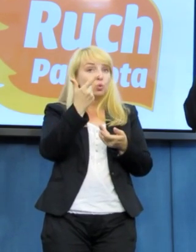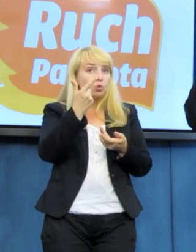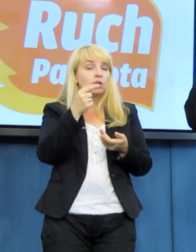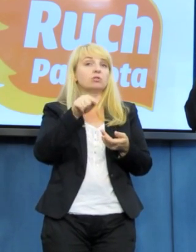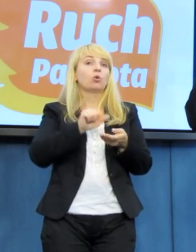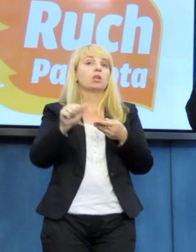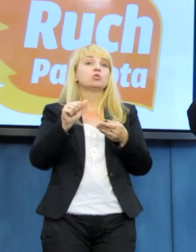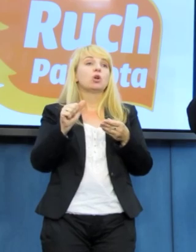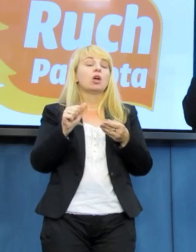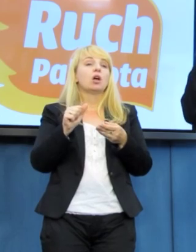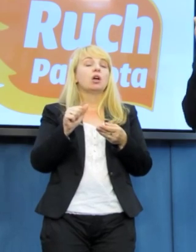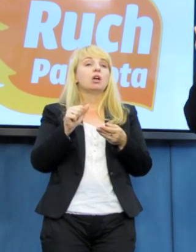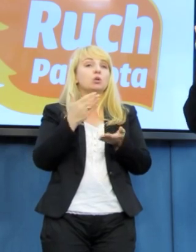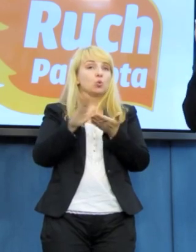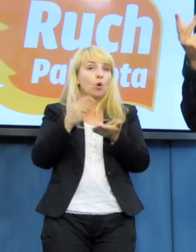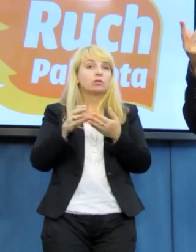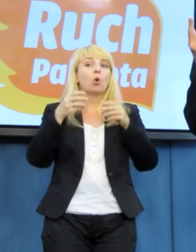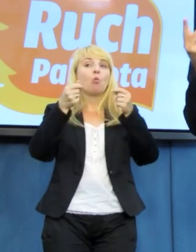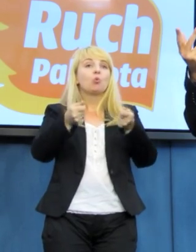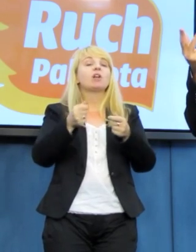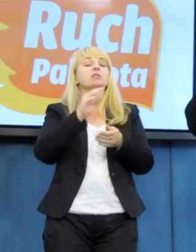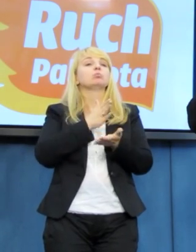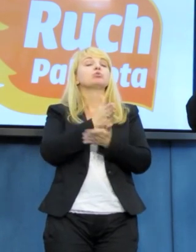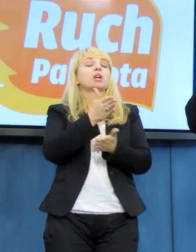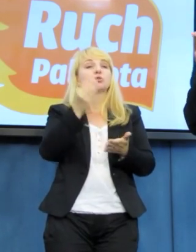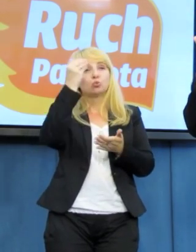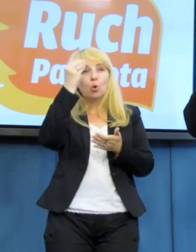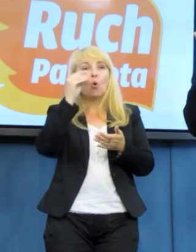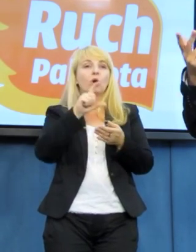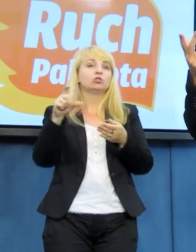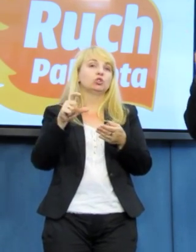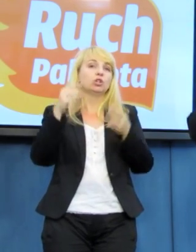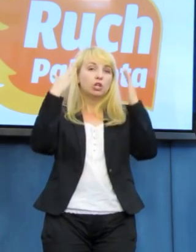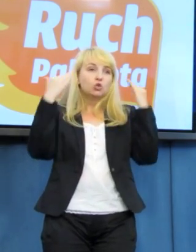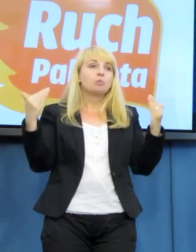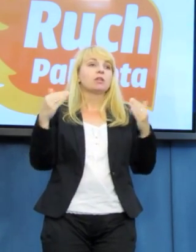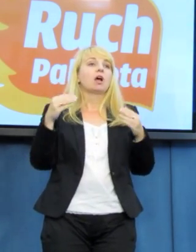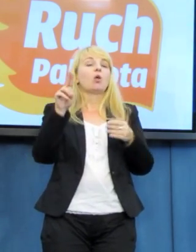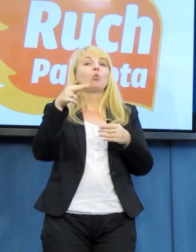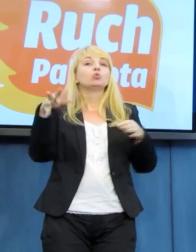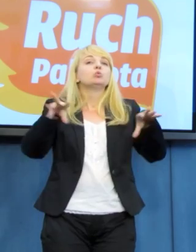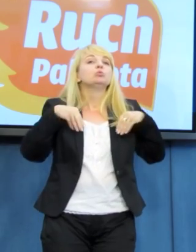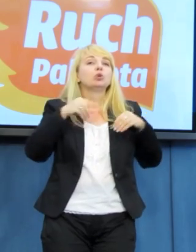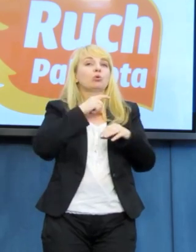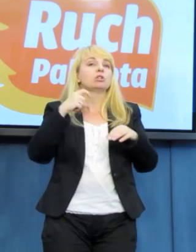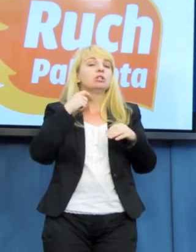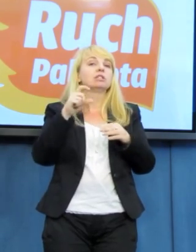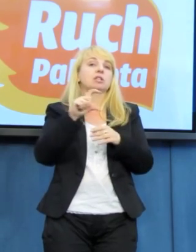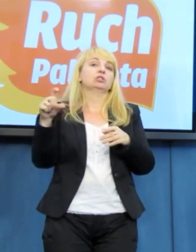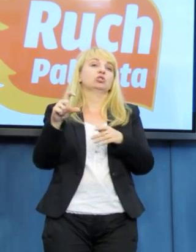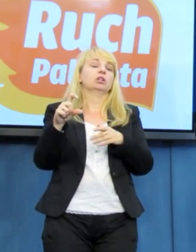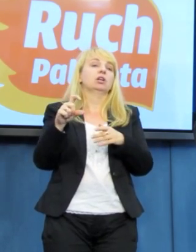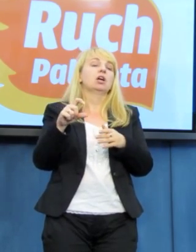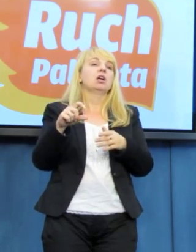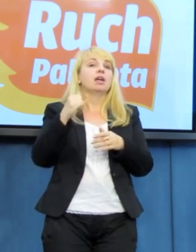przez szkołę czy szpital zatrudniający katechetę lub kapelana.